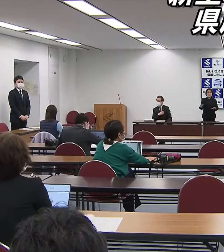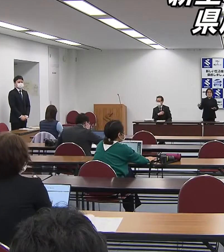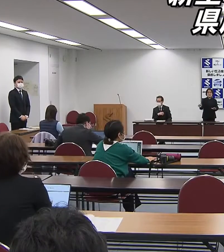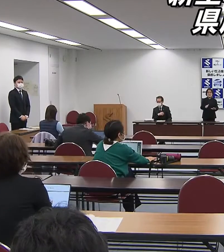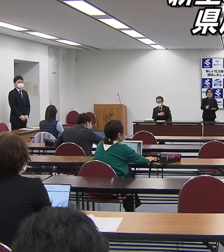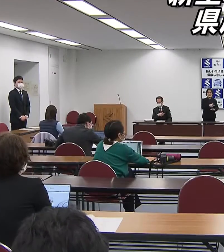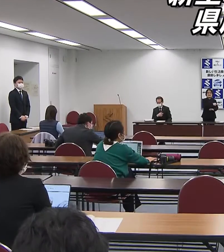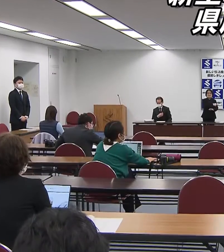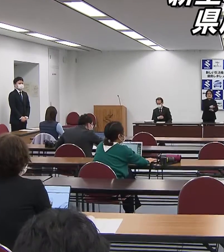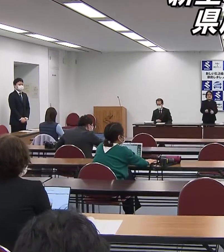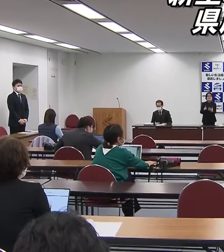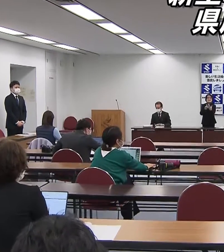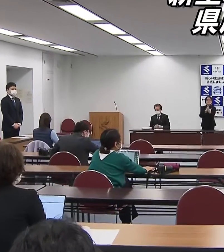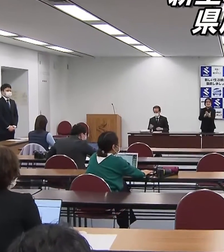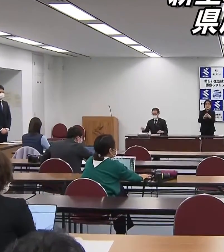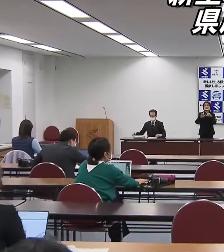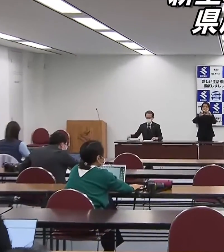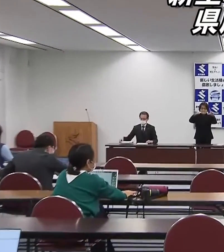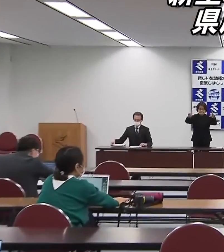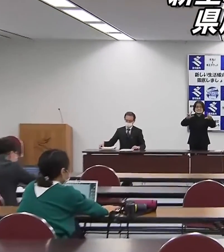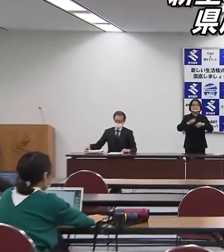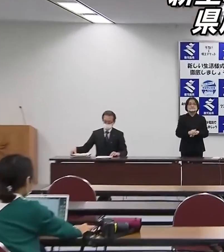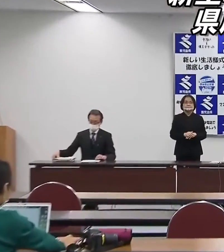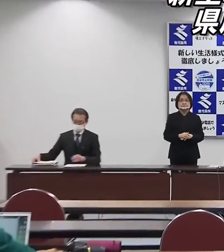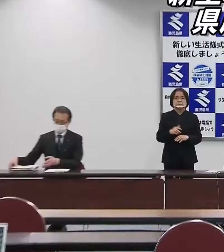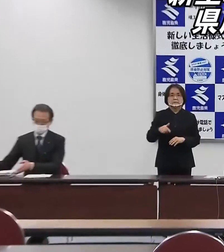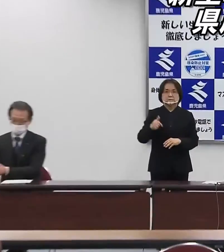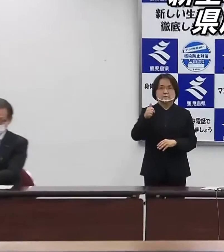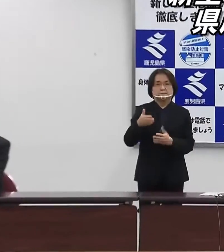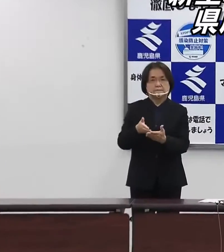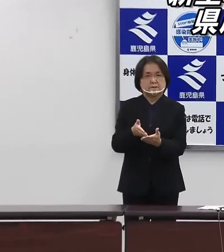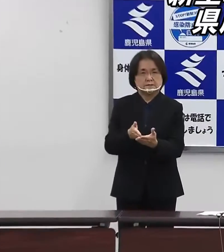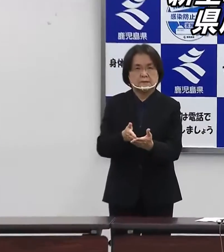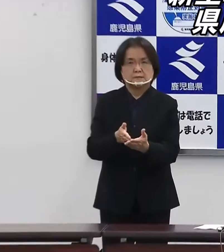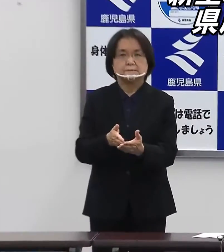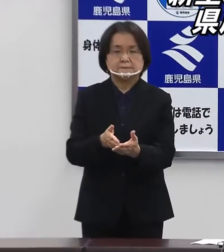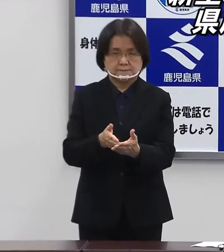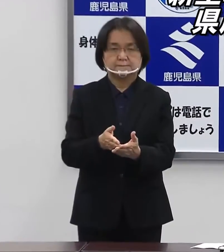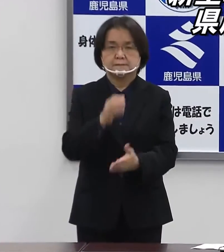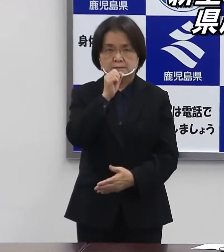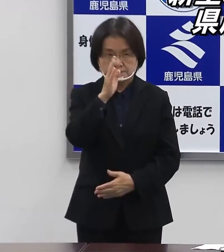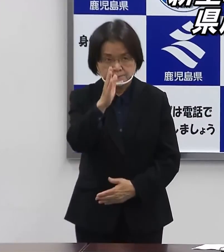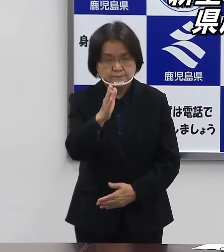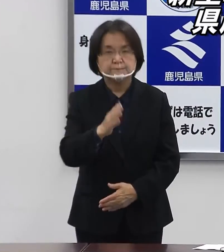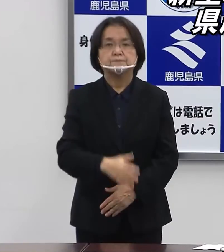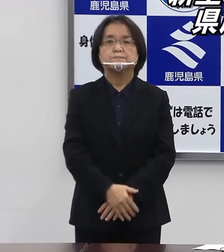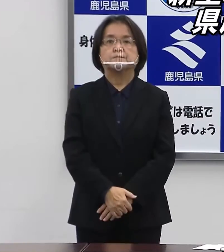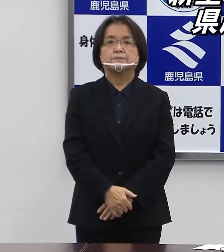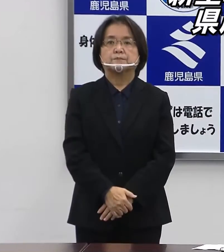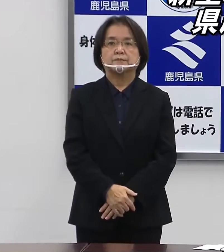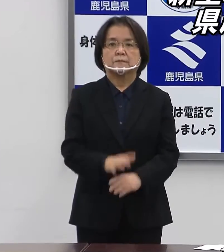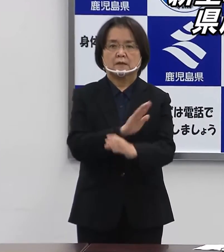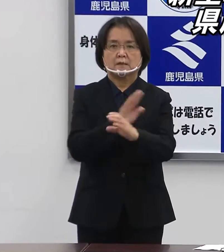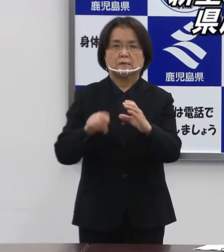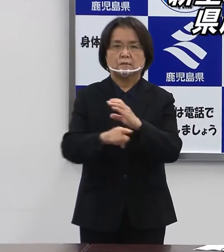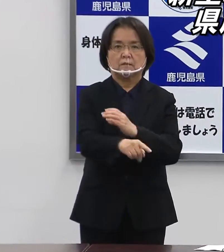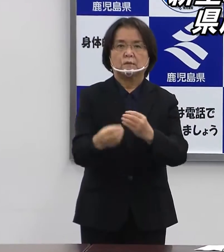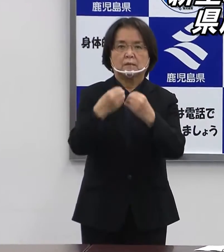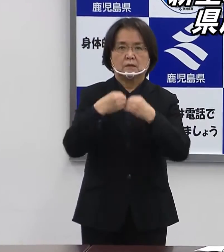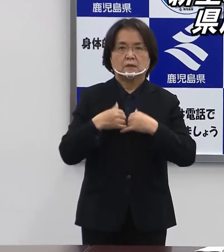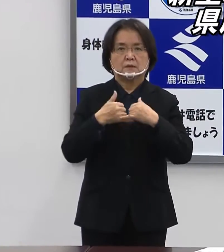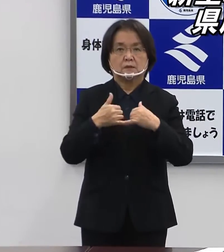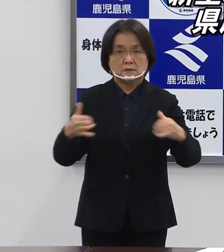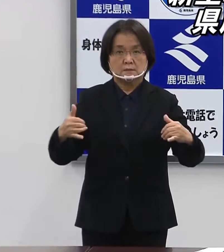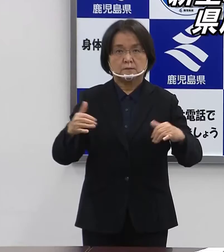者会見を始めます引いてもらってはいよろしくお願いします新型これの良いす感染者の